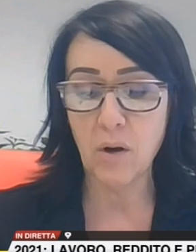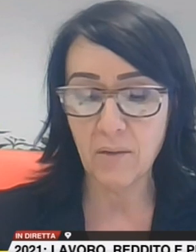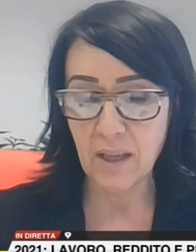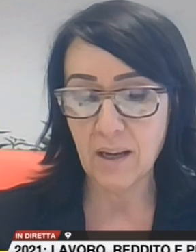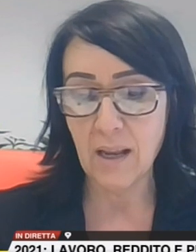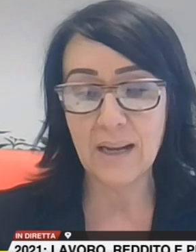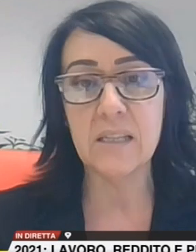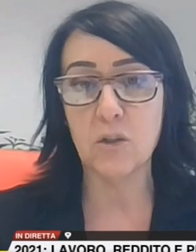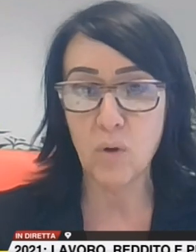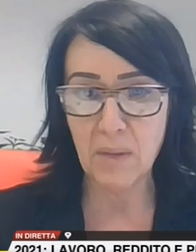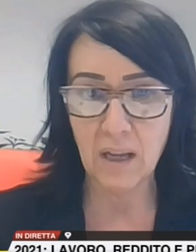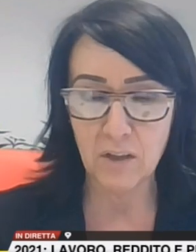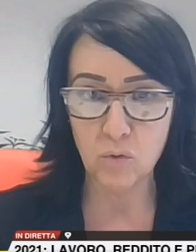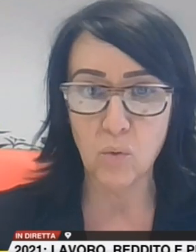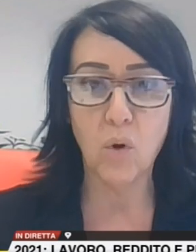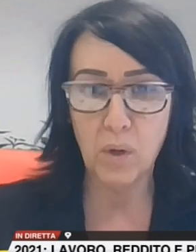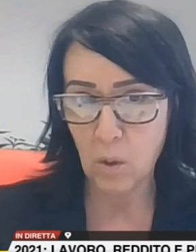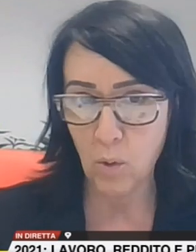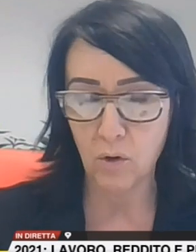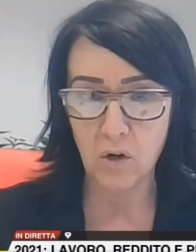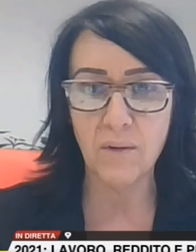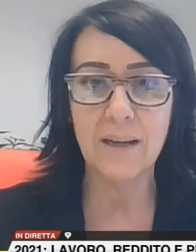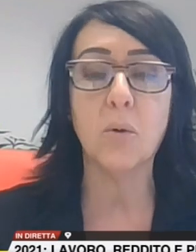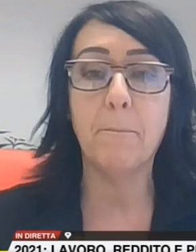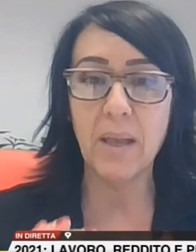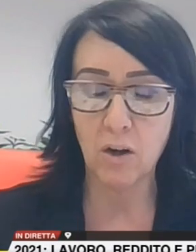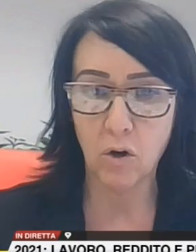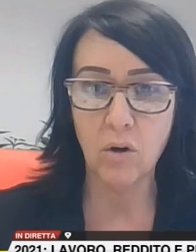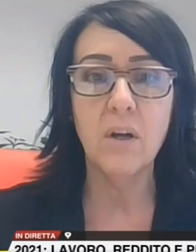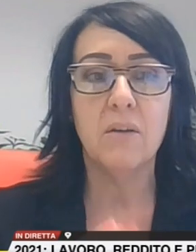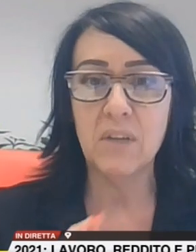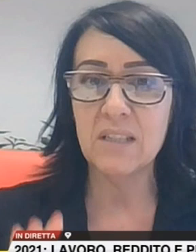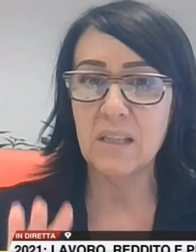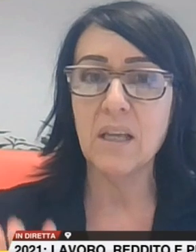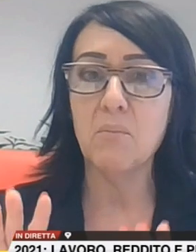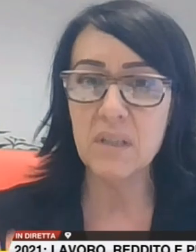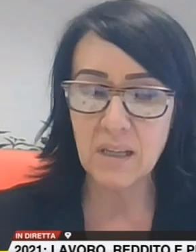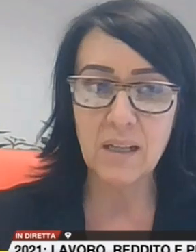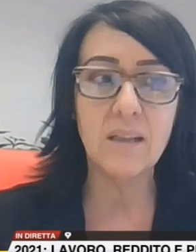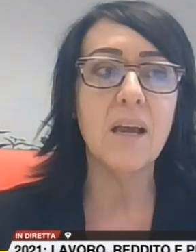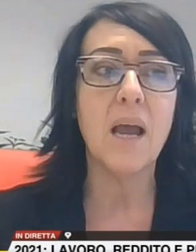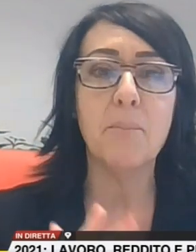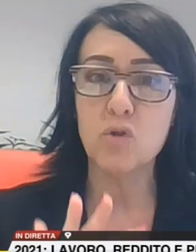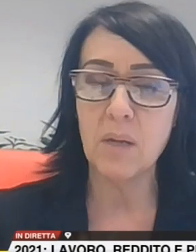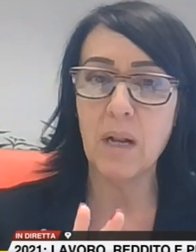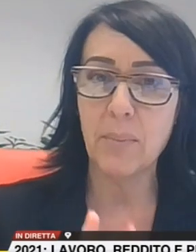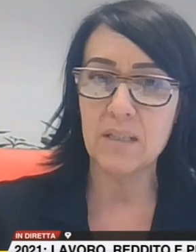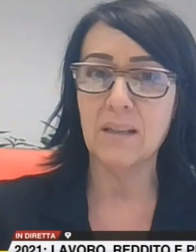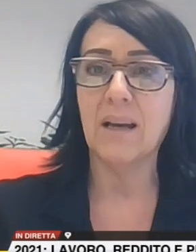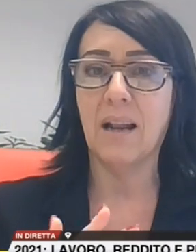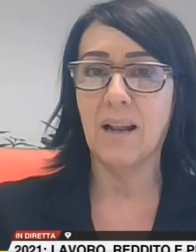necessario avere l'ISE 2021, quindi quello rinnovato, però visti i tempi stretti è